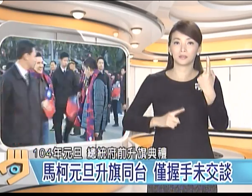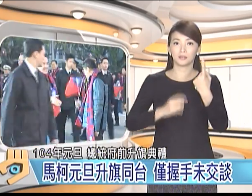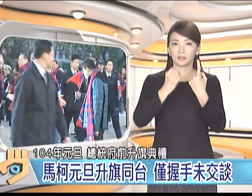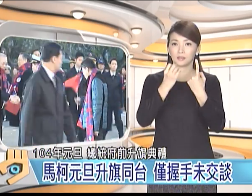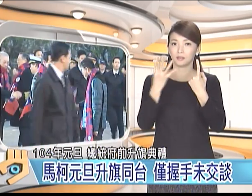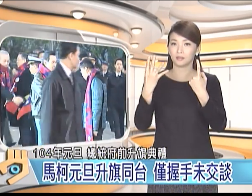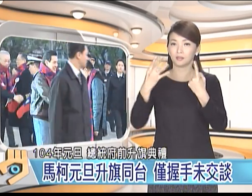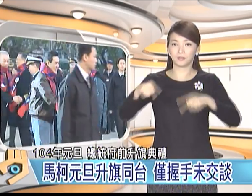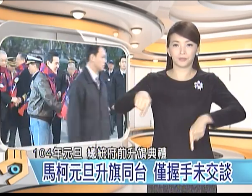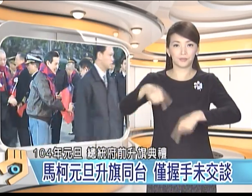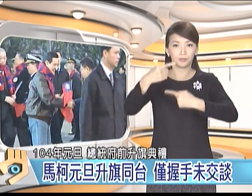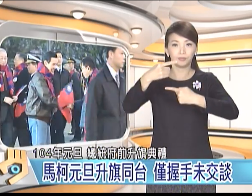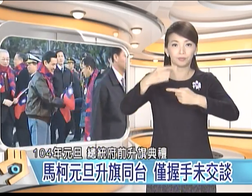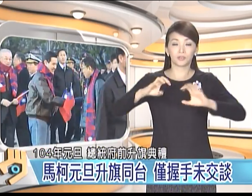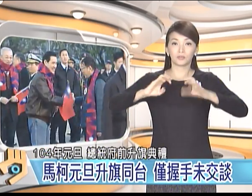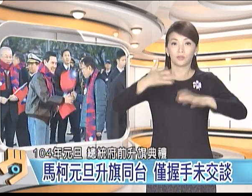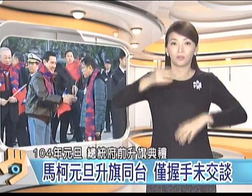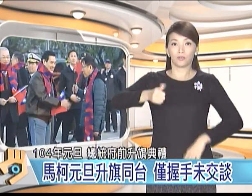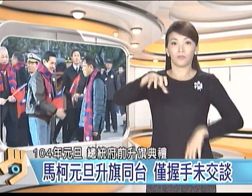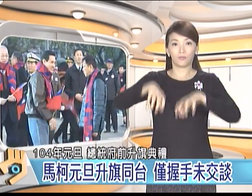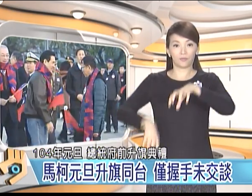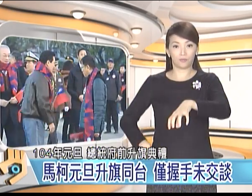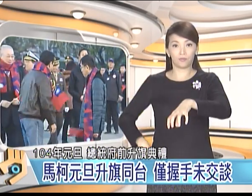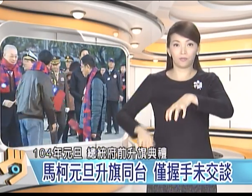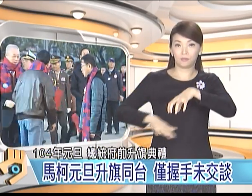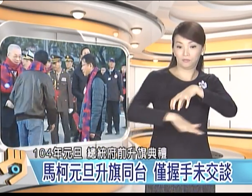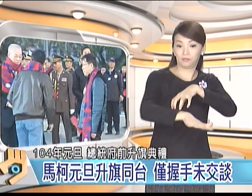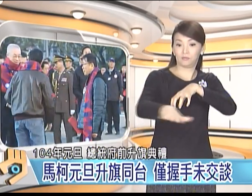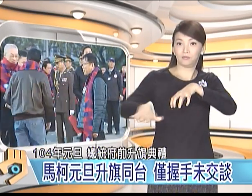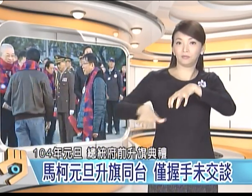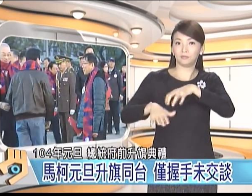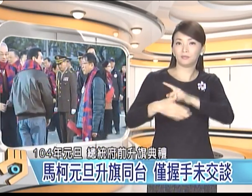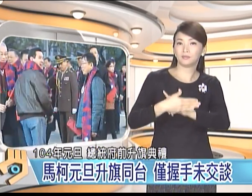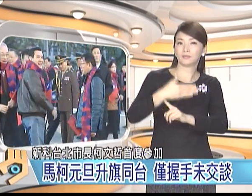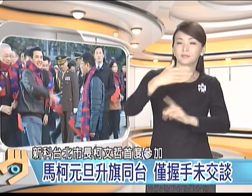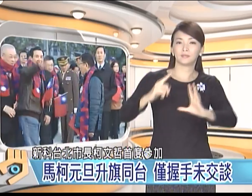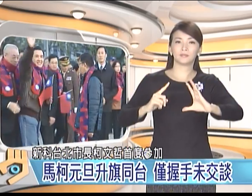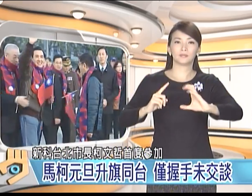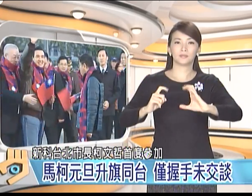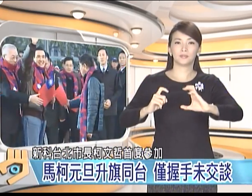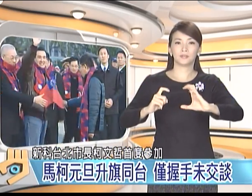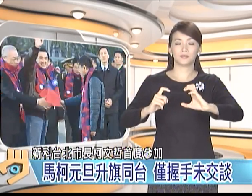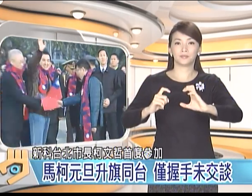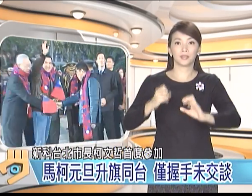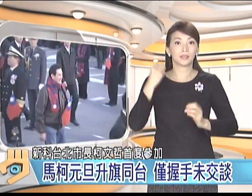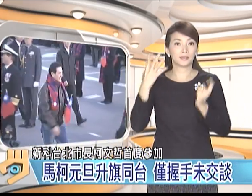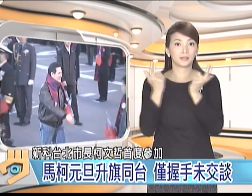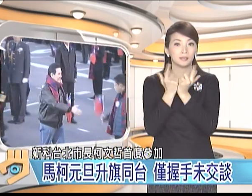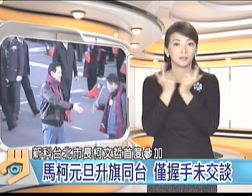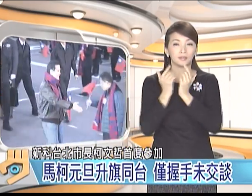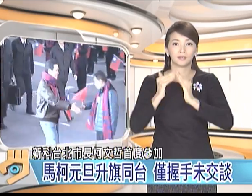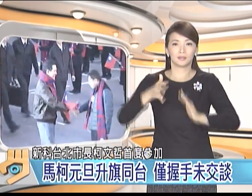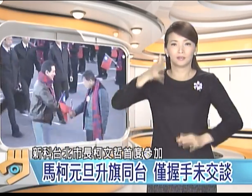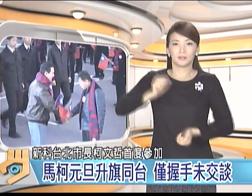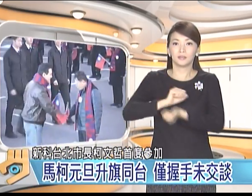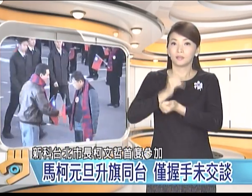104年元旦，总统府前升旗典礼，新科台北市长柯文哲是首度参